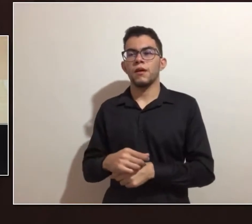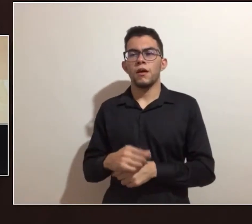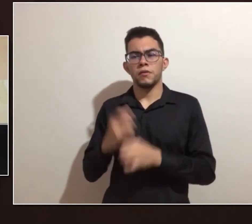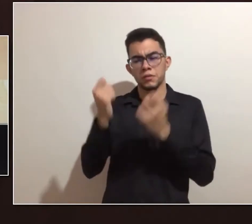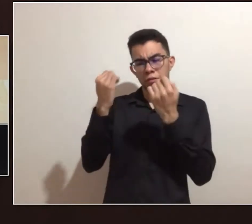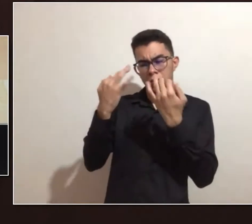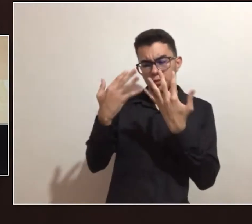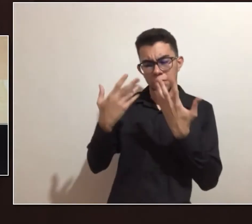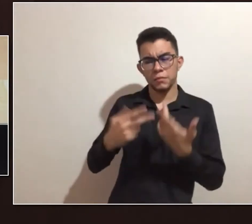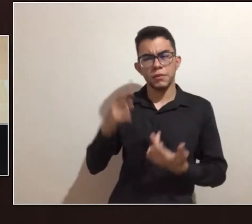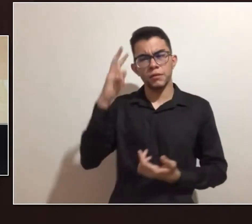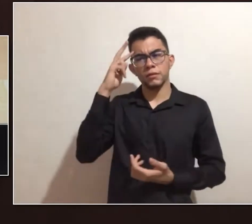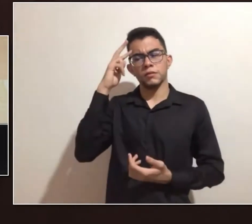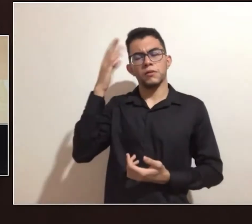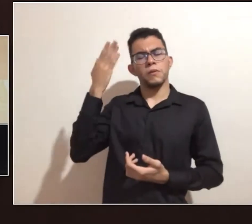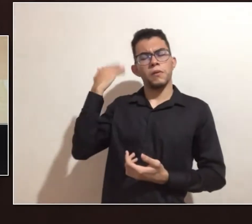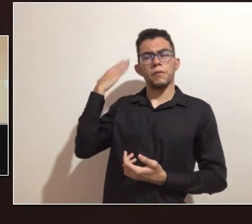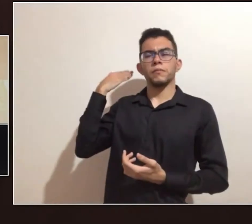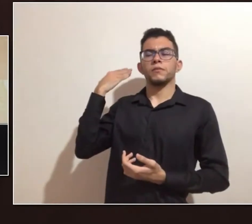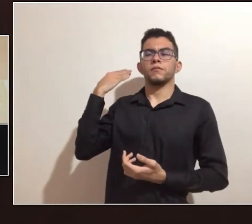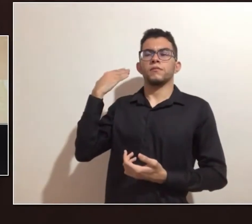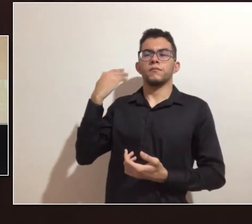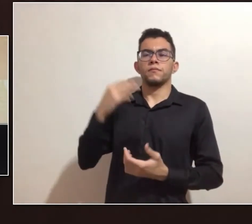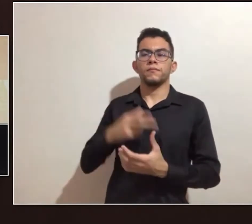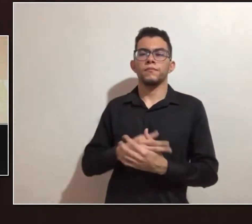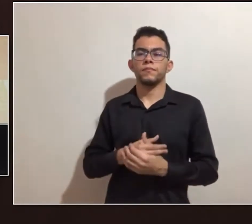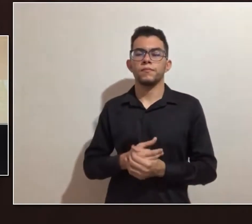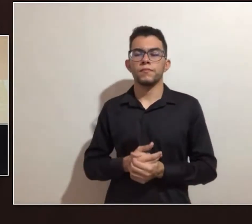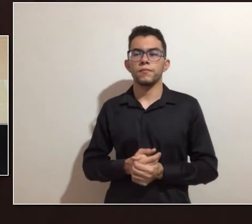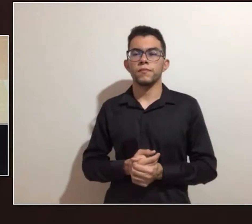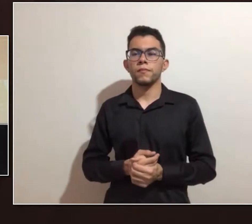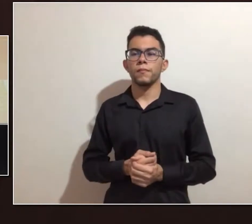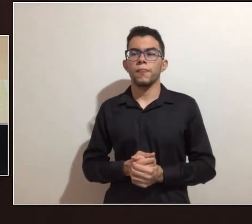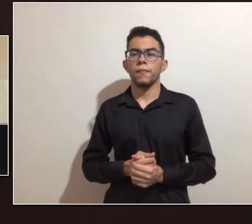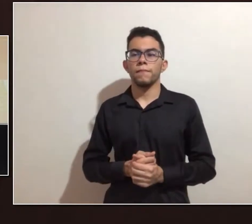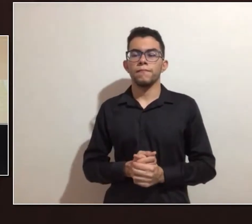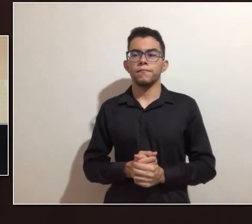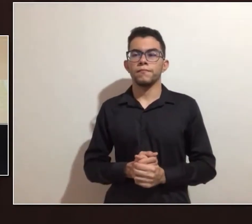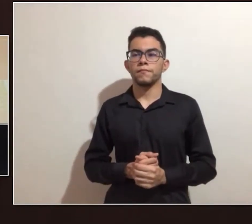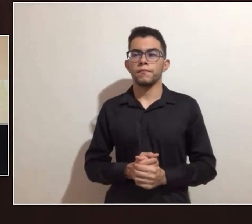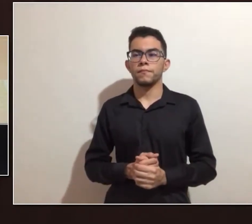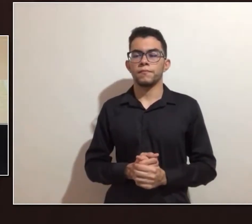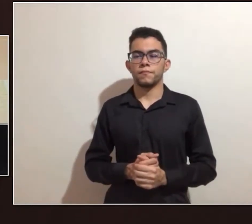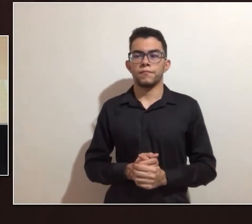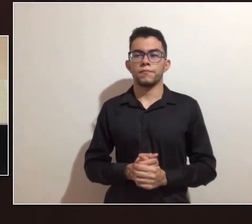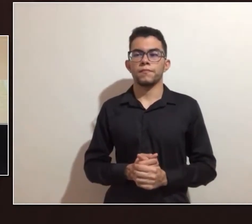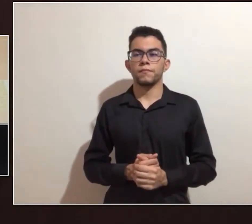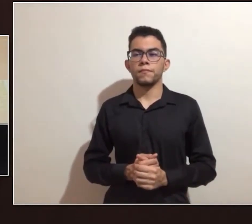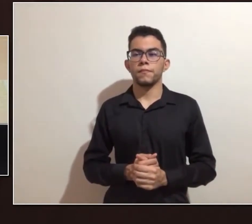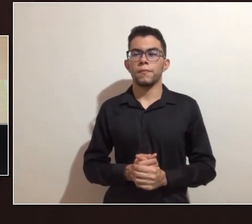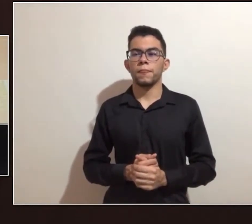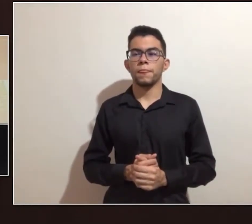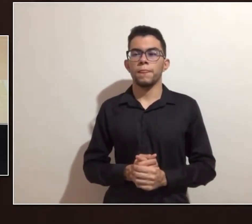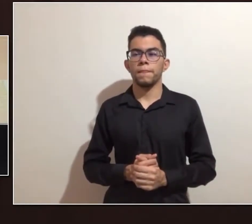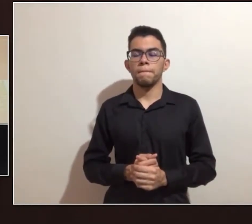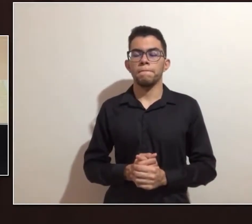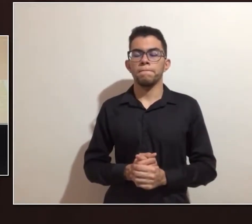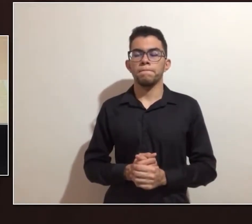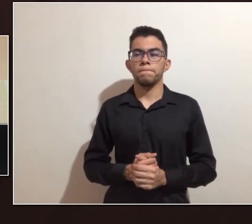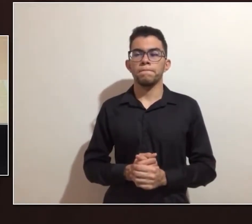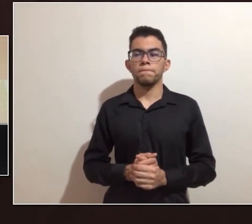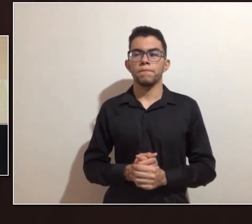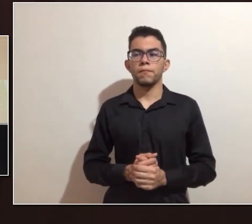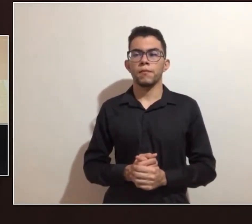vocês. Tá bom ou não? Então, o contexto histórico sempre vai nos ajudar a compreender